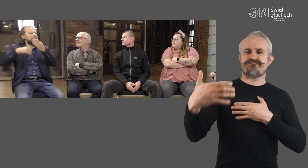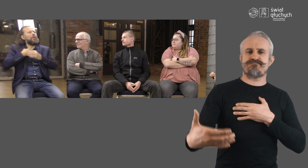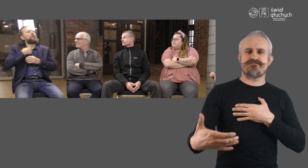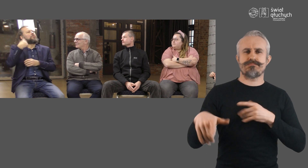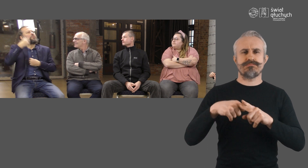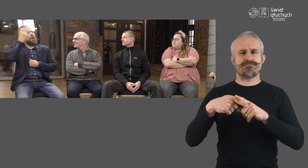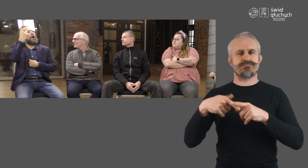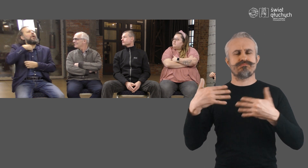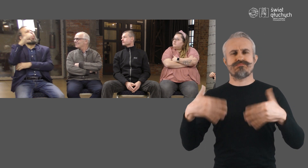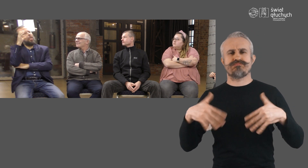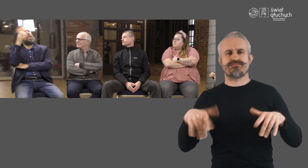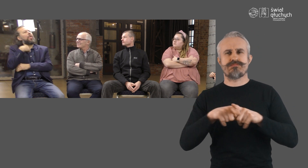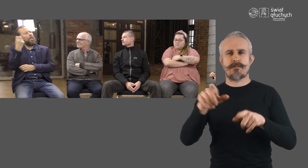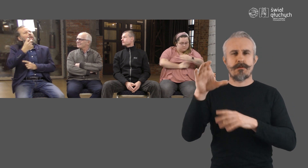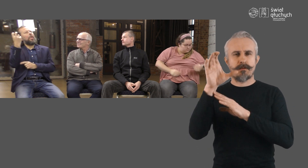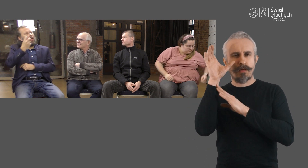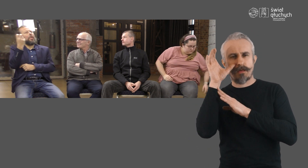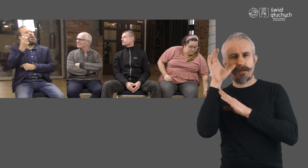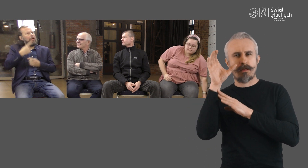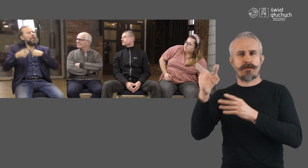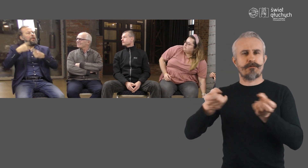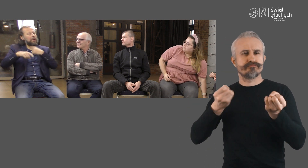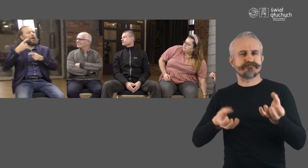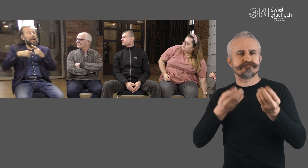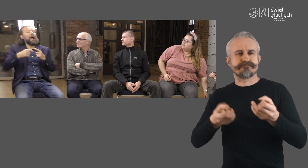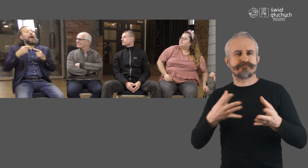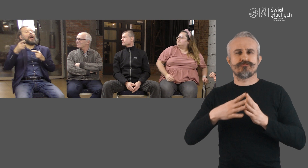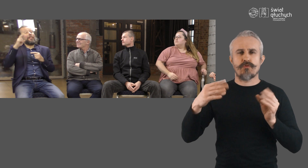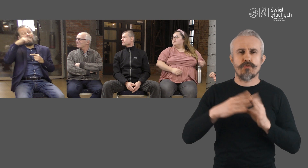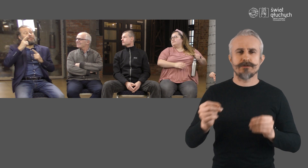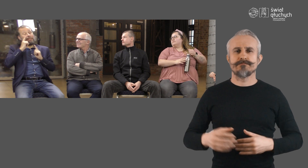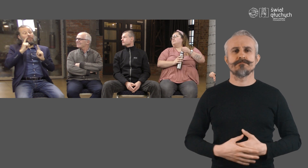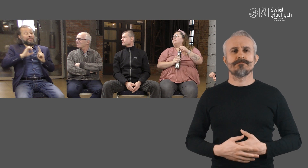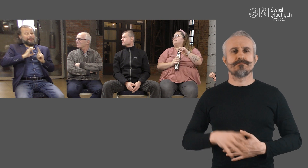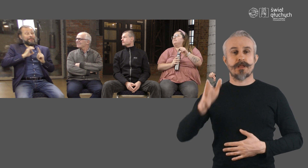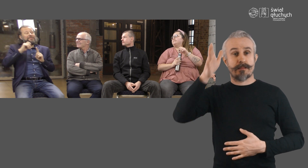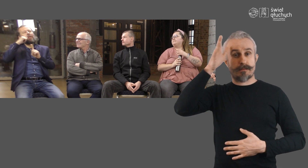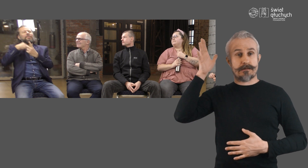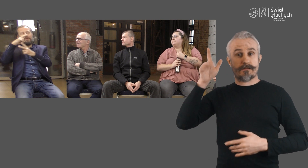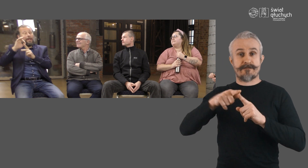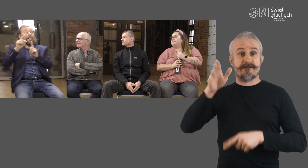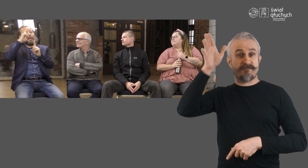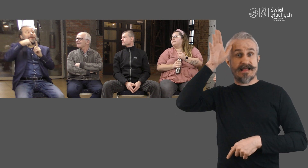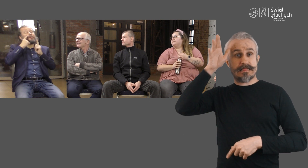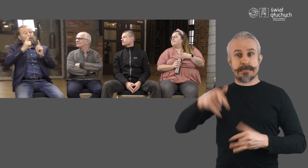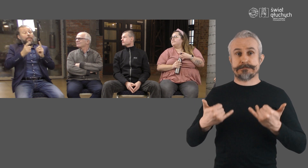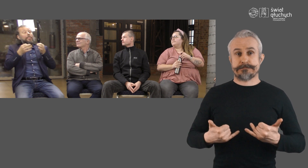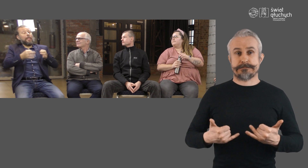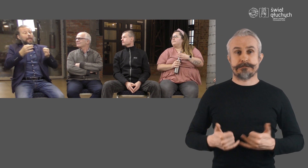I mieli gdzieś tam bogatą historię i gdzieś tam te ich opowiadania są bardzo ciekawe,